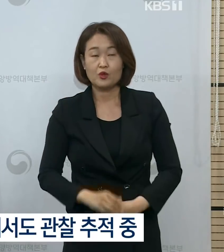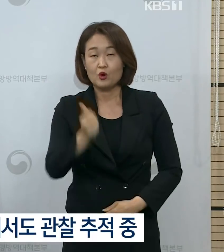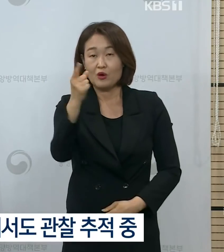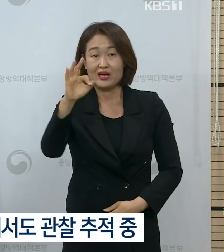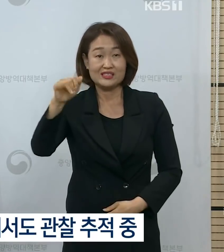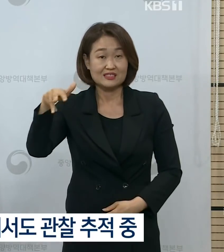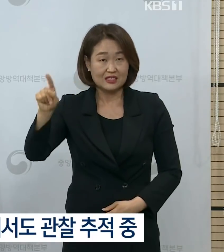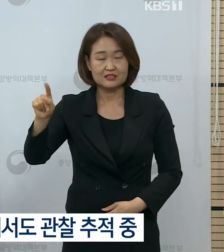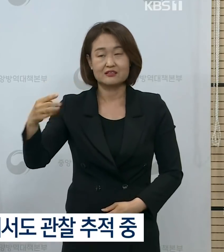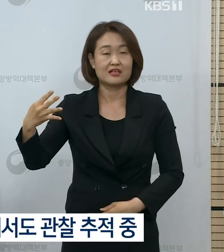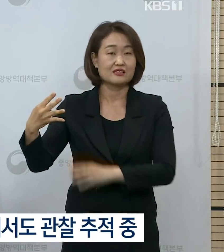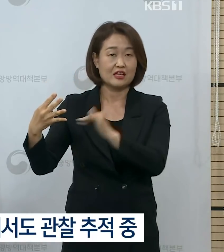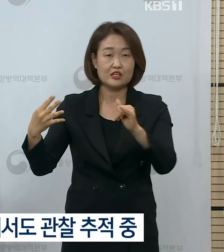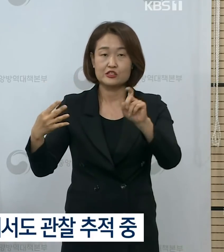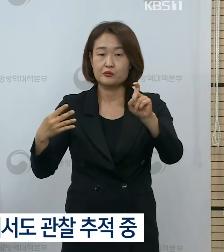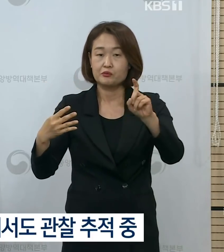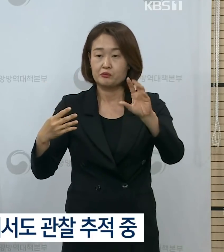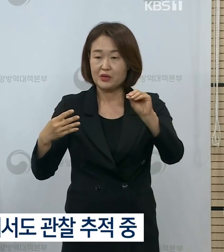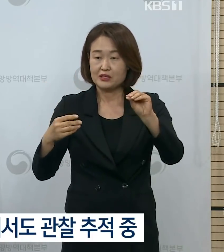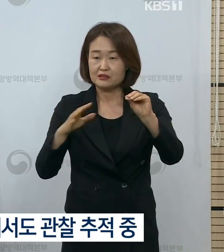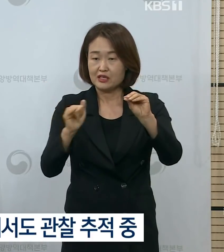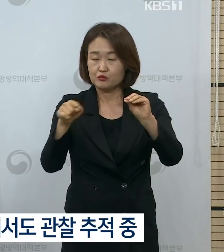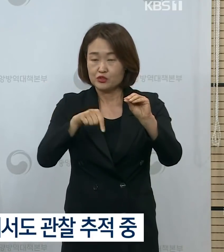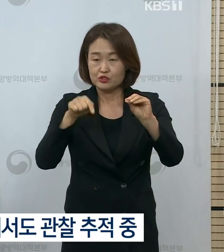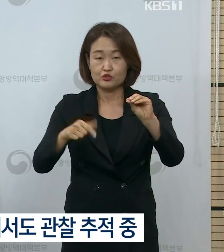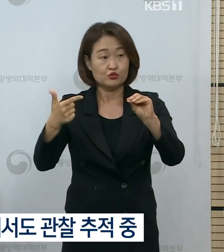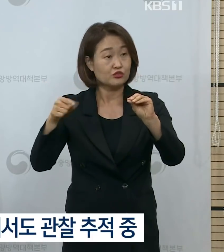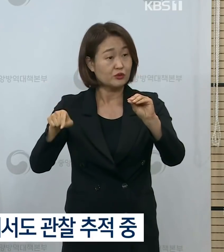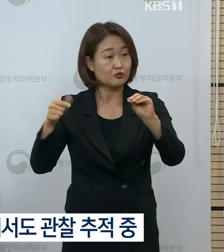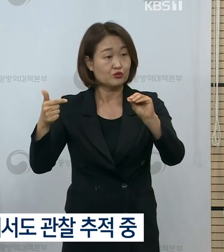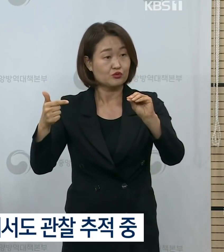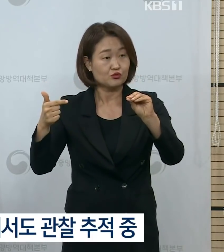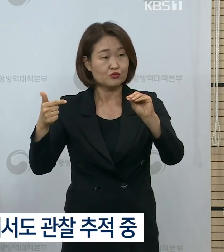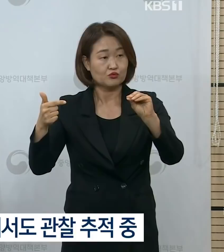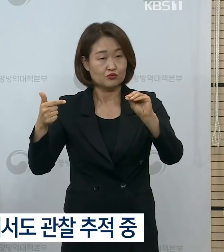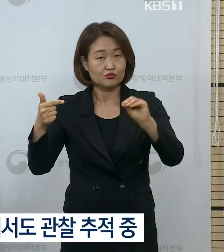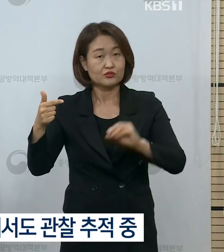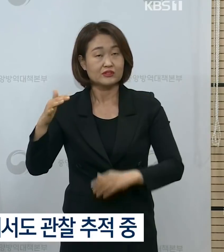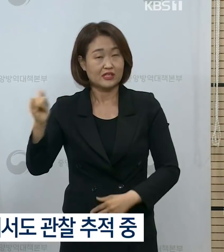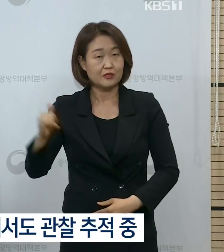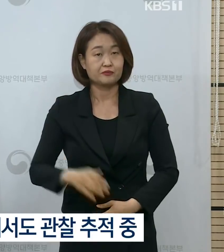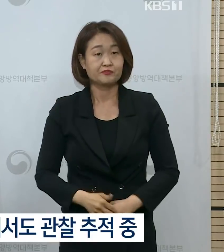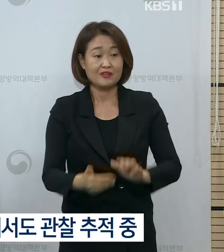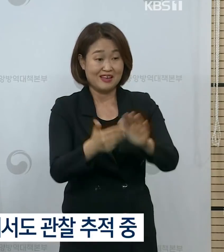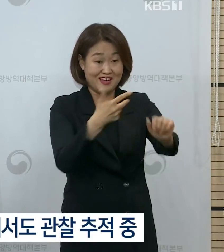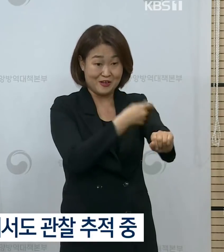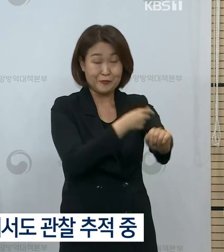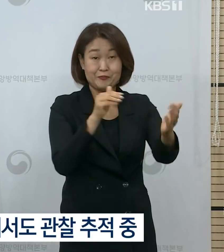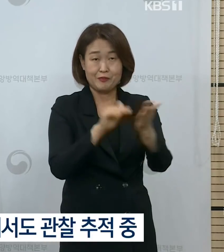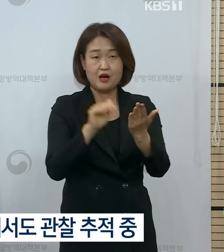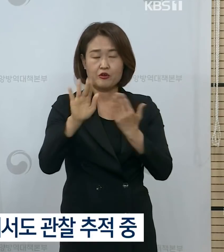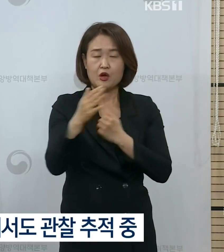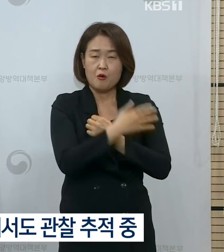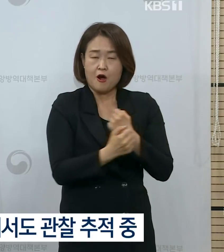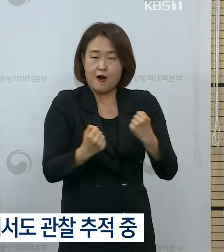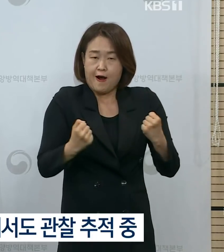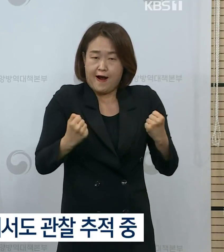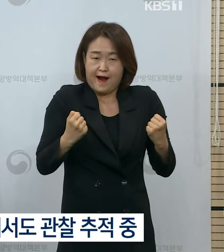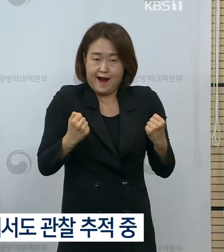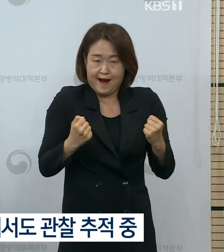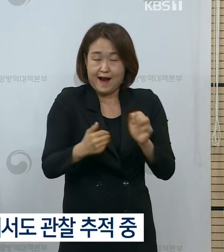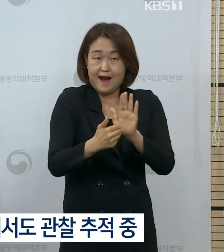4명, 접종자 10만 명당 6.6명이었습니다. 백신 접종 후에 면역이 형성되는